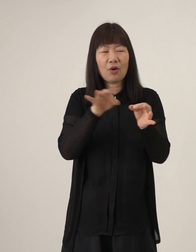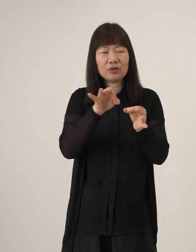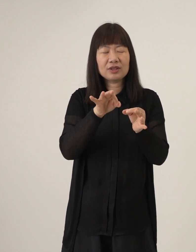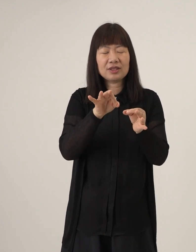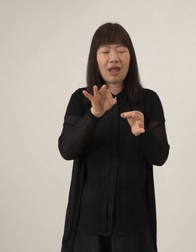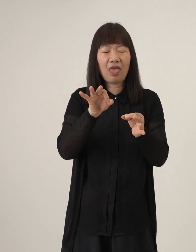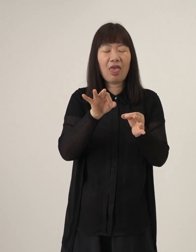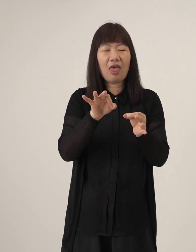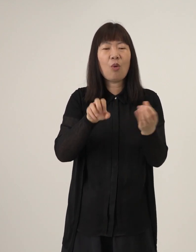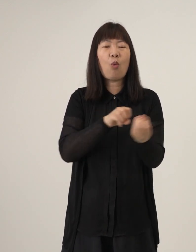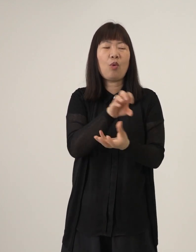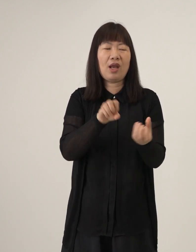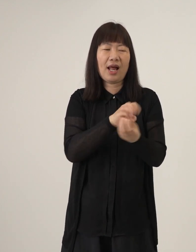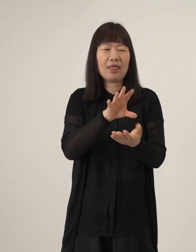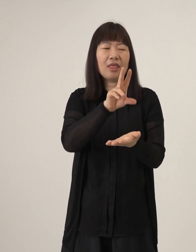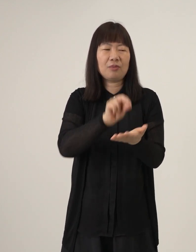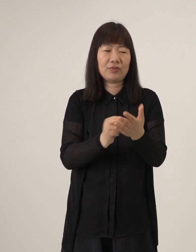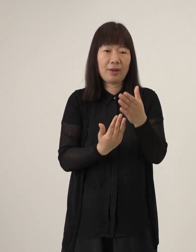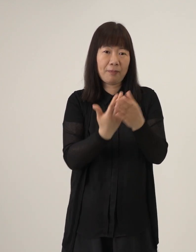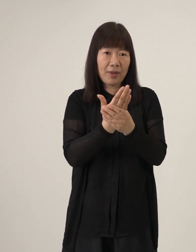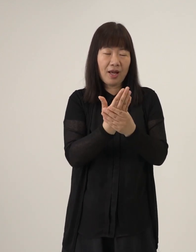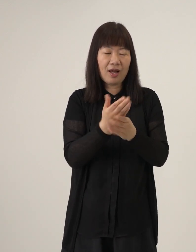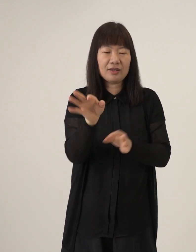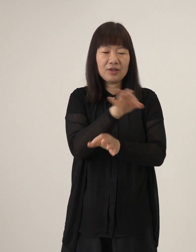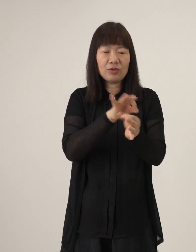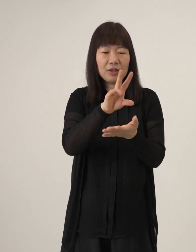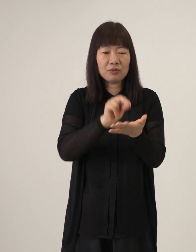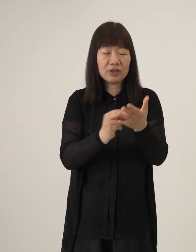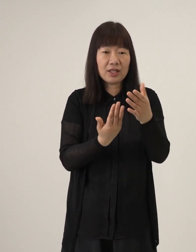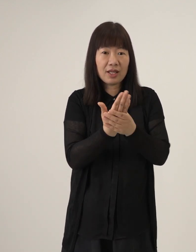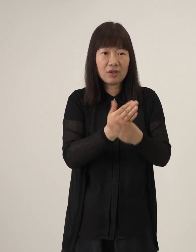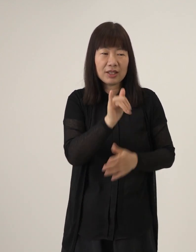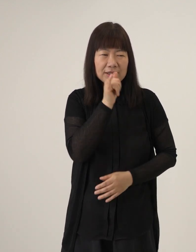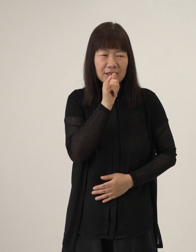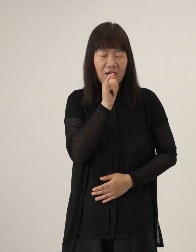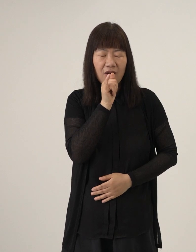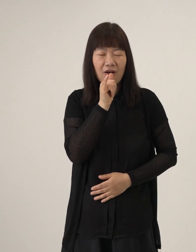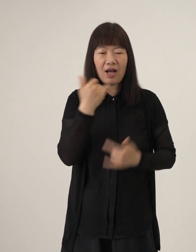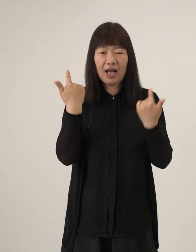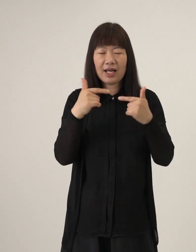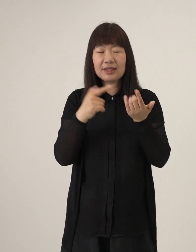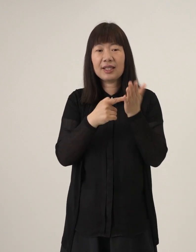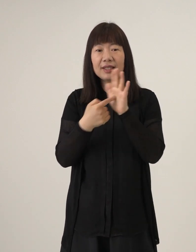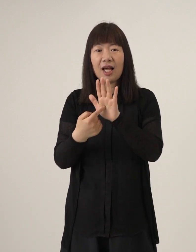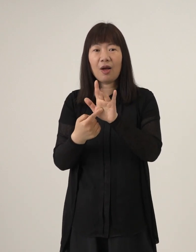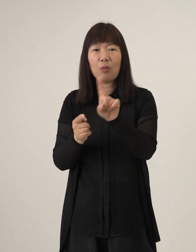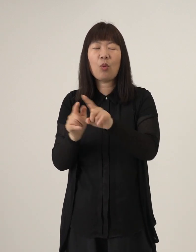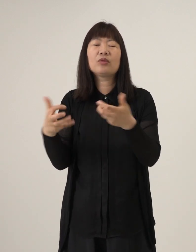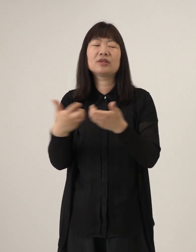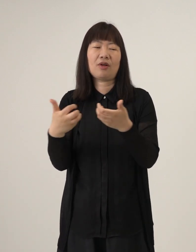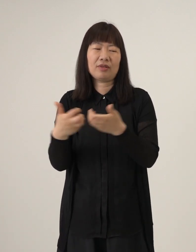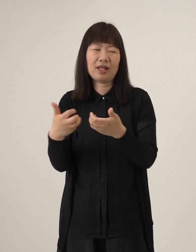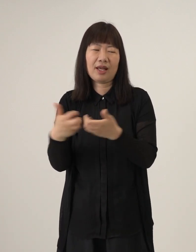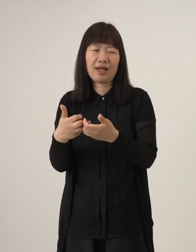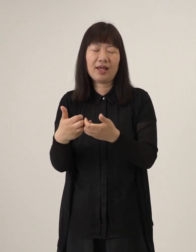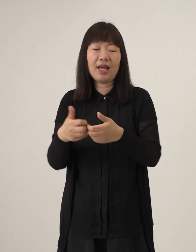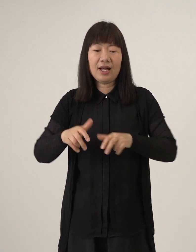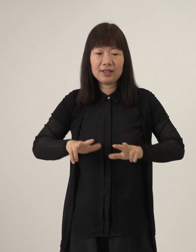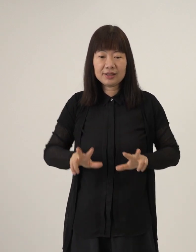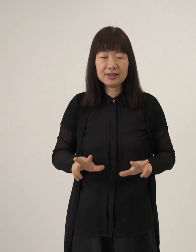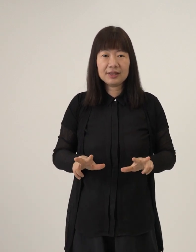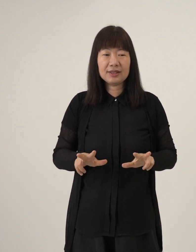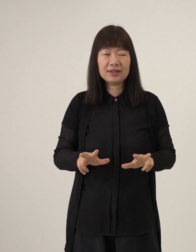경제난이 일어난다는 거죠. 경제난이 일어나면 반드시 벌어지는 게 뭐죠? 전쟁이에요.